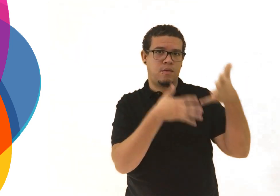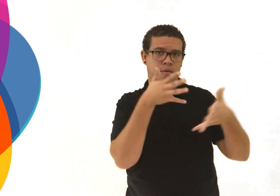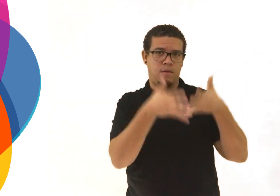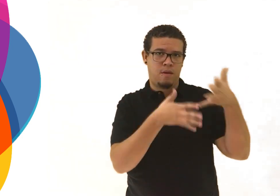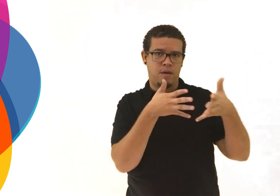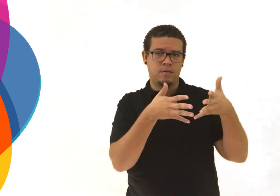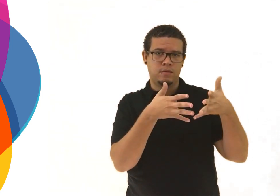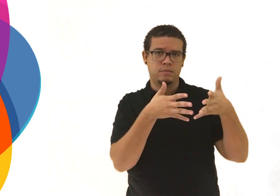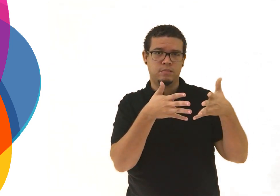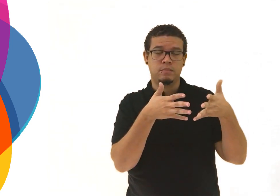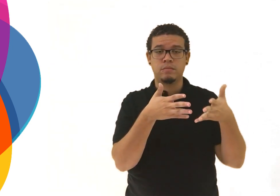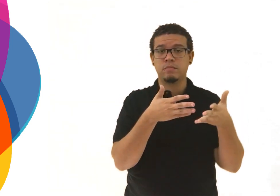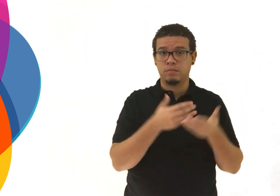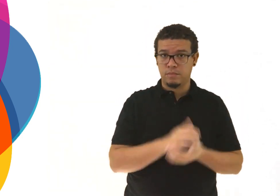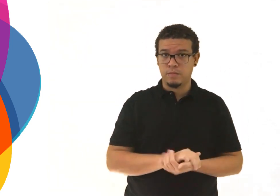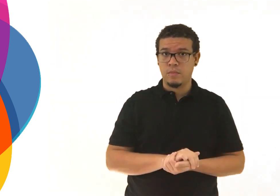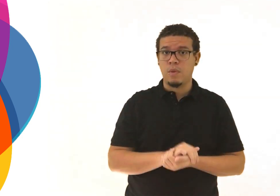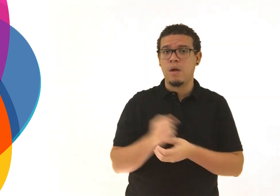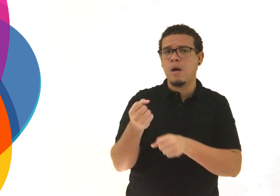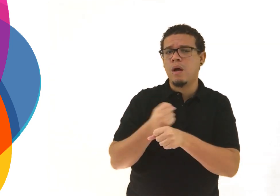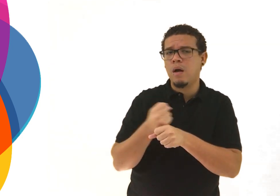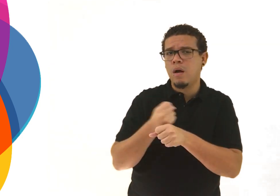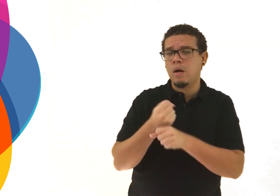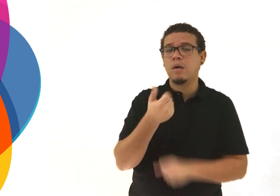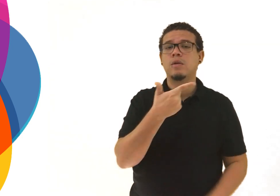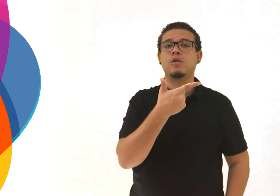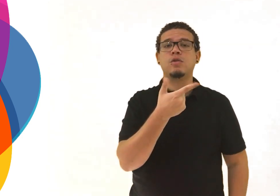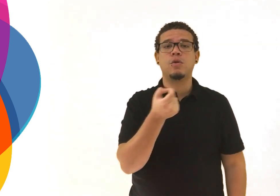intitulado Sistema Linguístico da Libras,